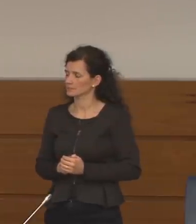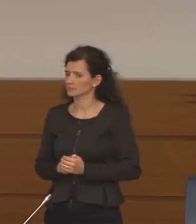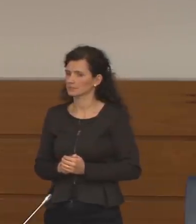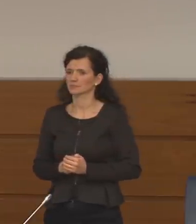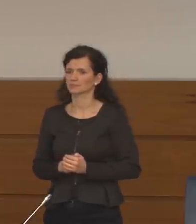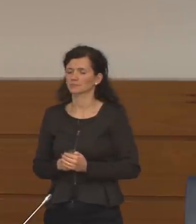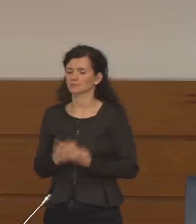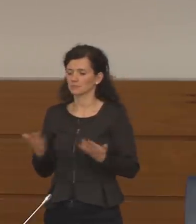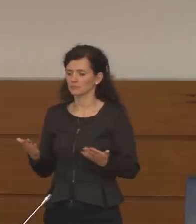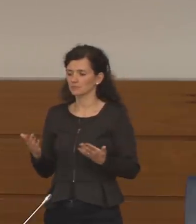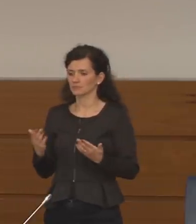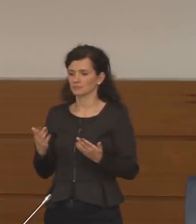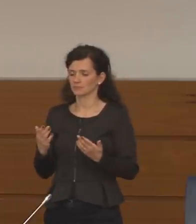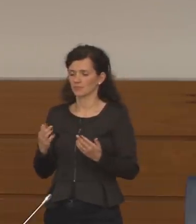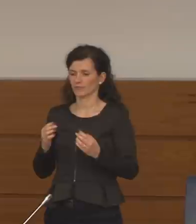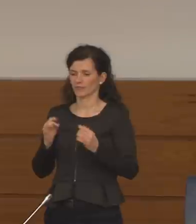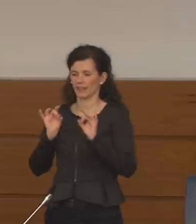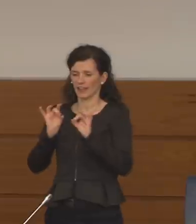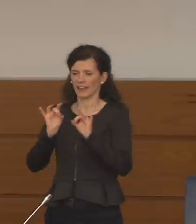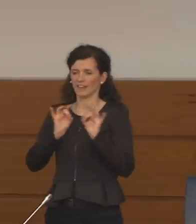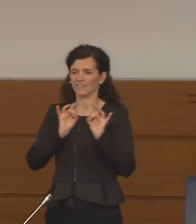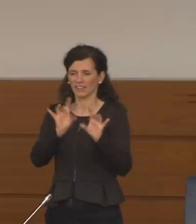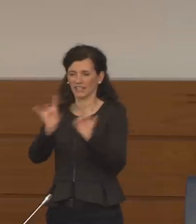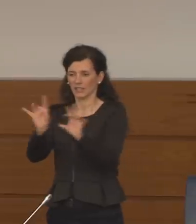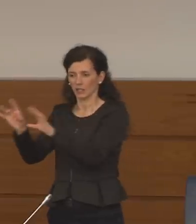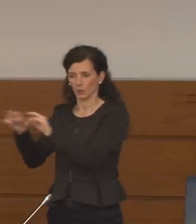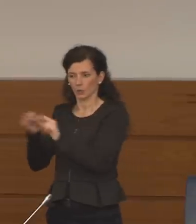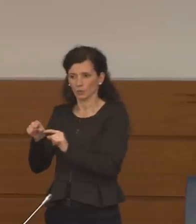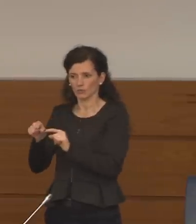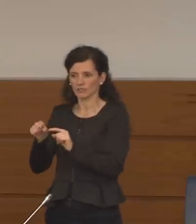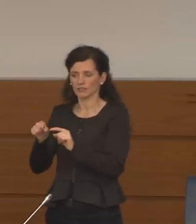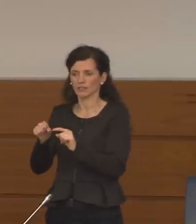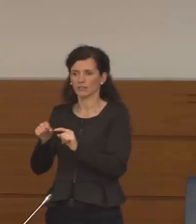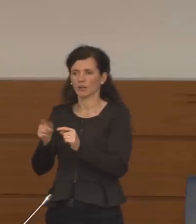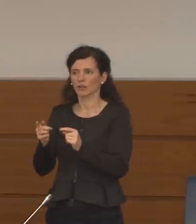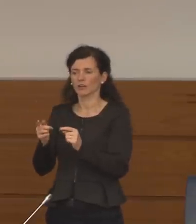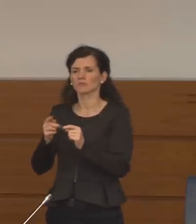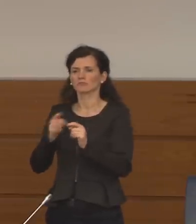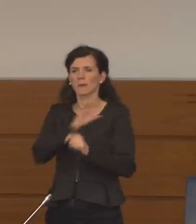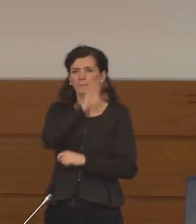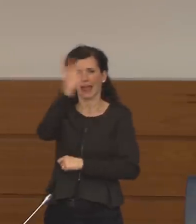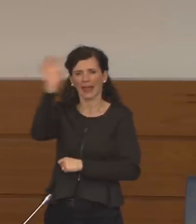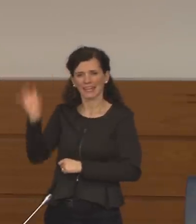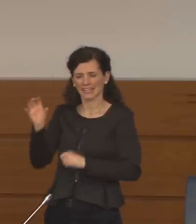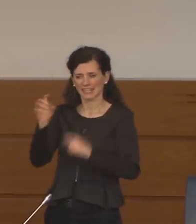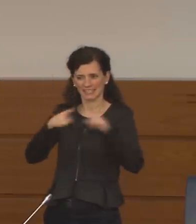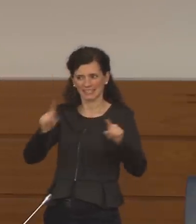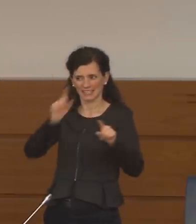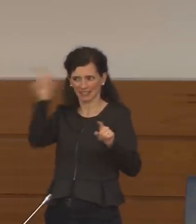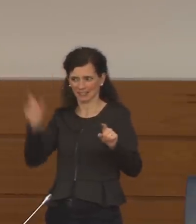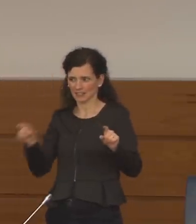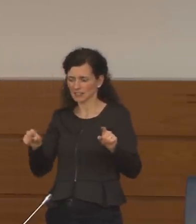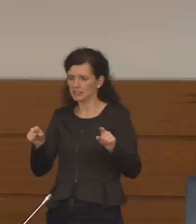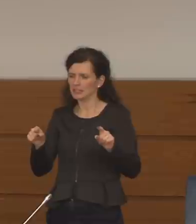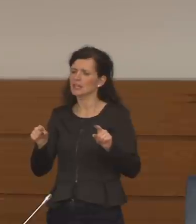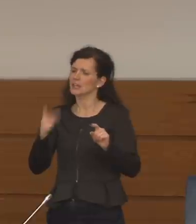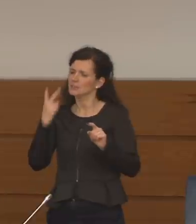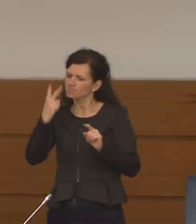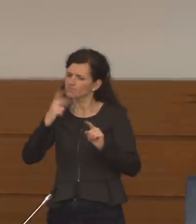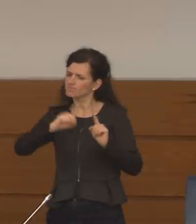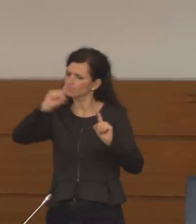in base all'andamento del virus negli altri paesi e in base ai modelli matematici statistici